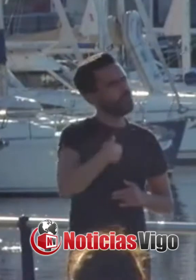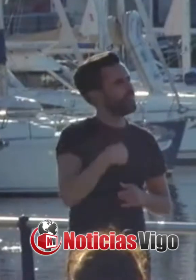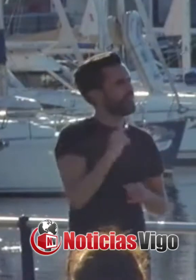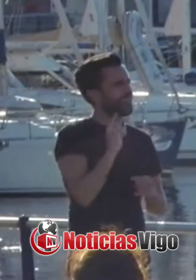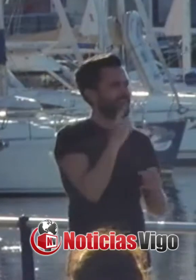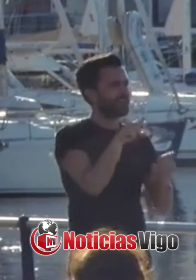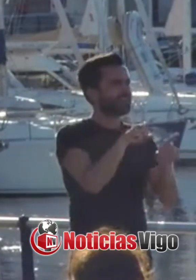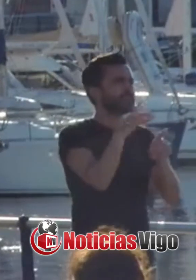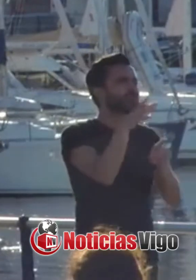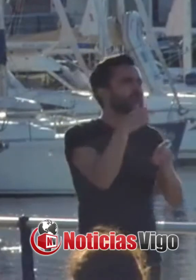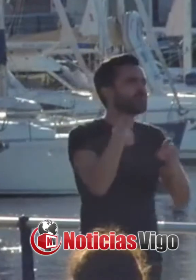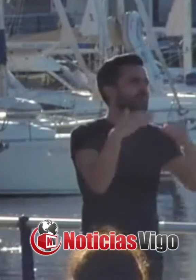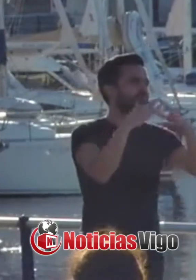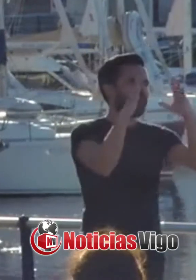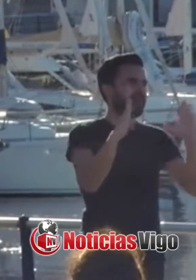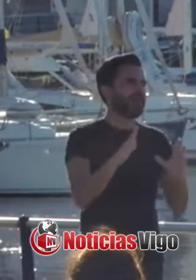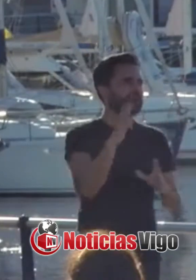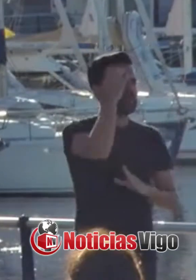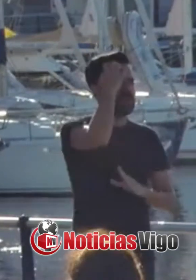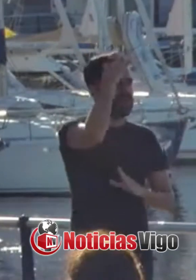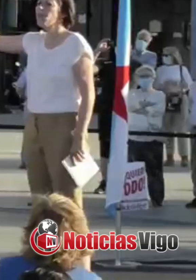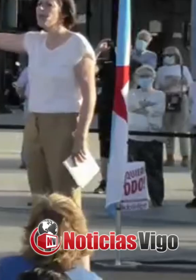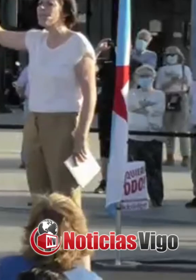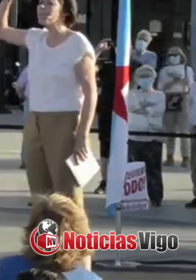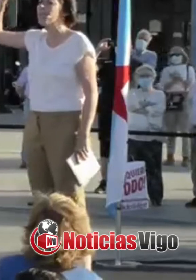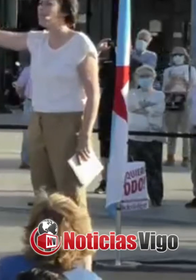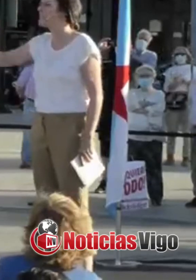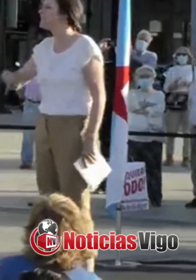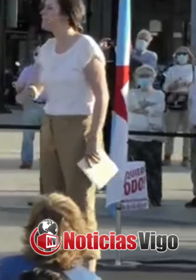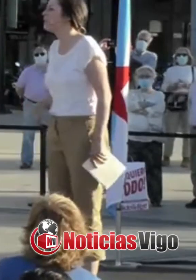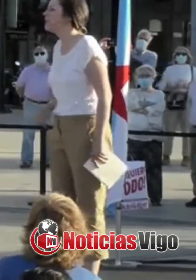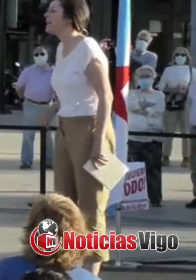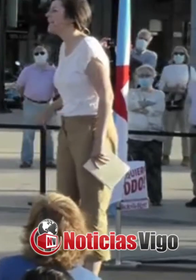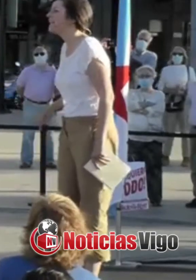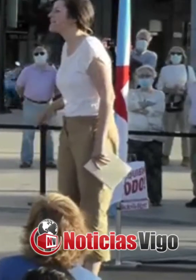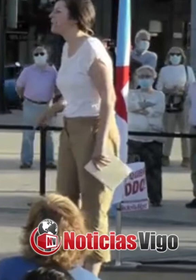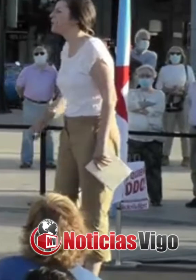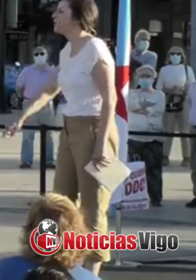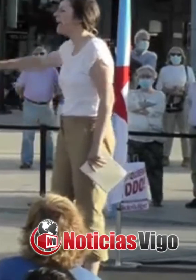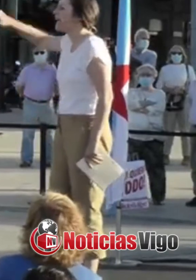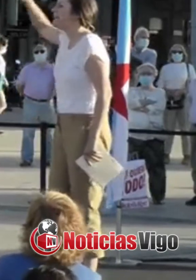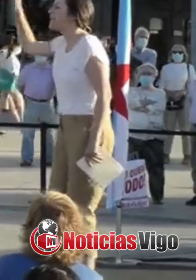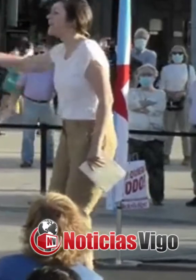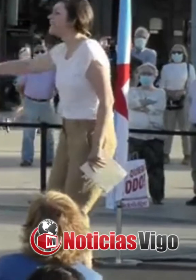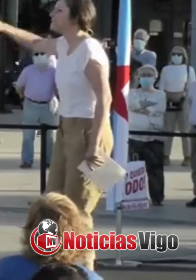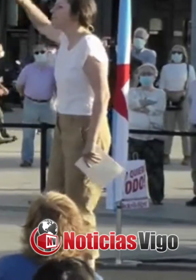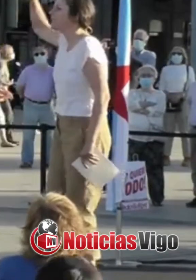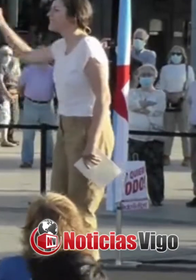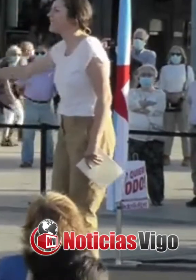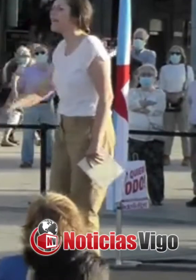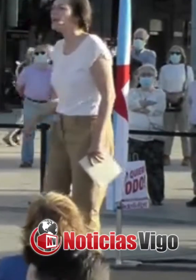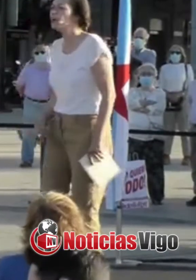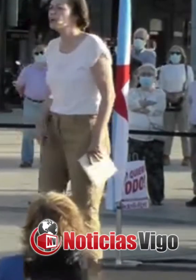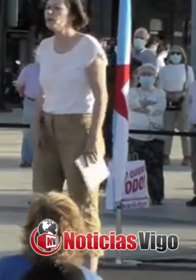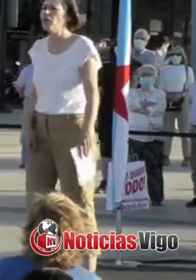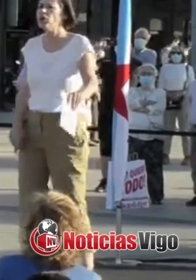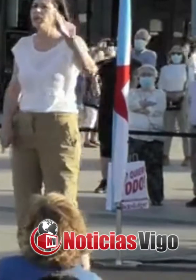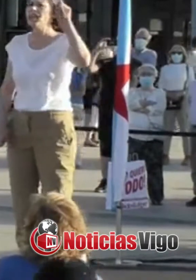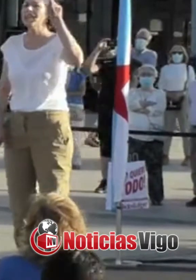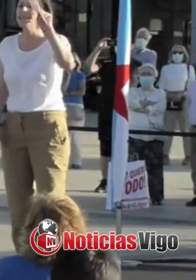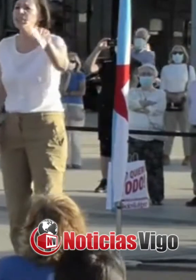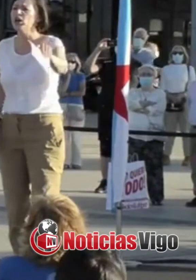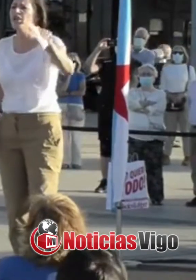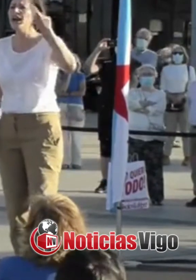Real, porque neste país non pode haber cidadáns de primeira e de segunda e hai que investigar a